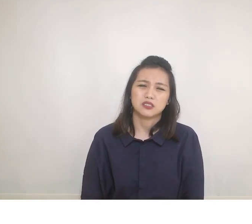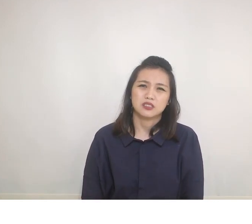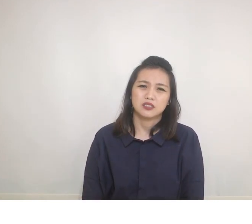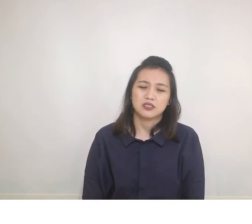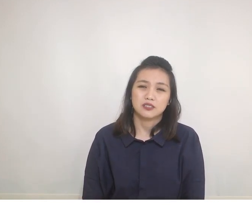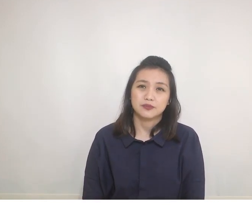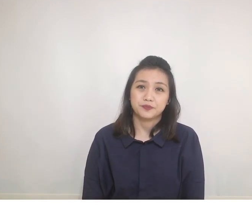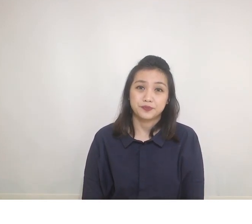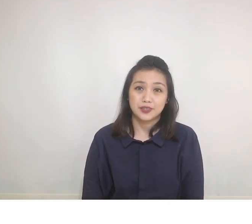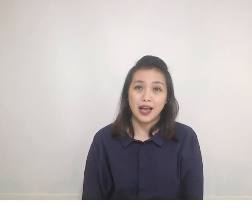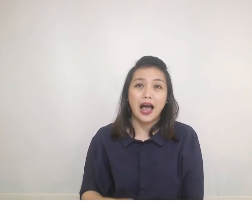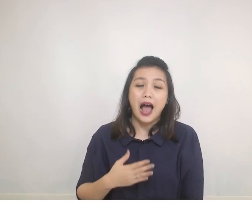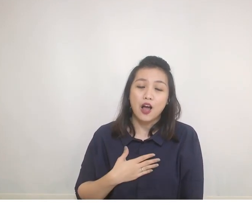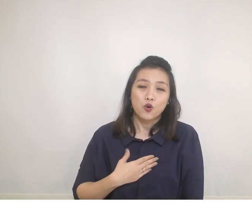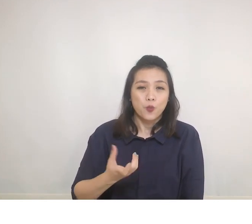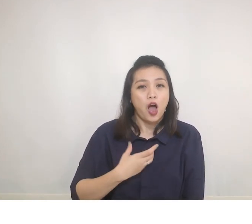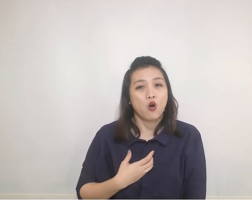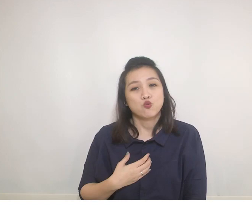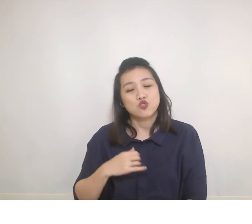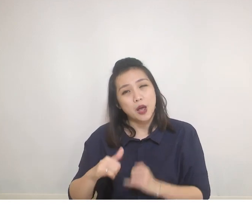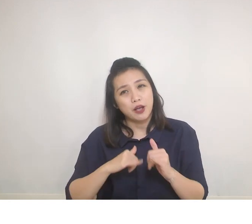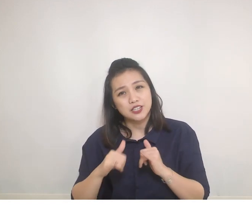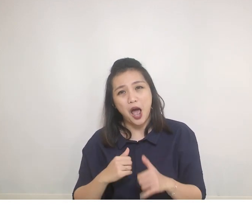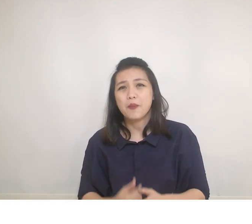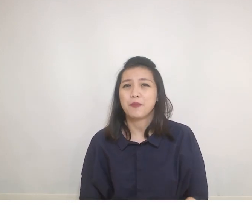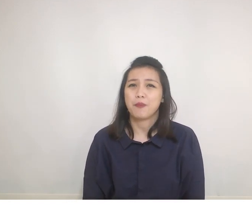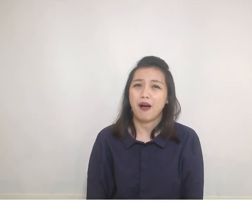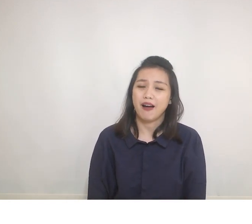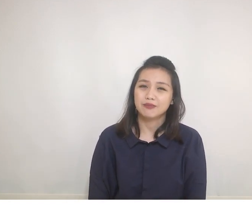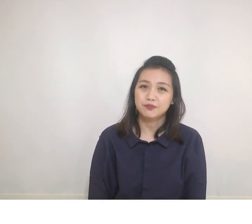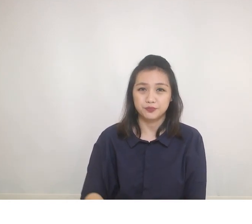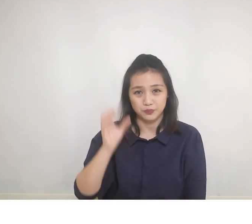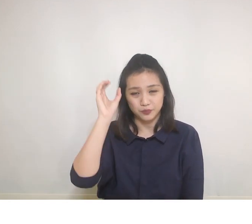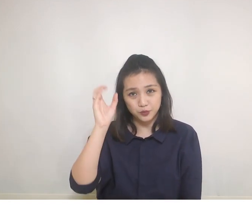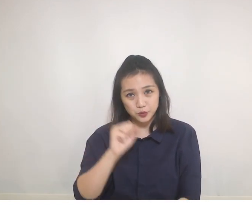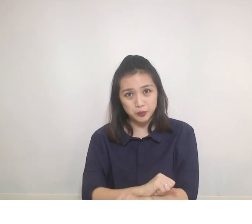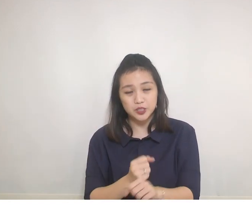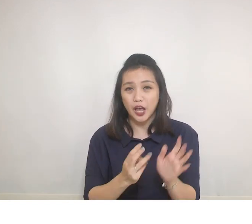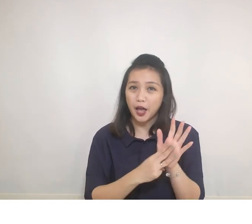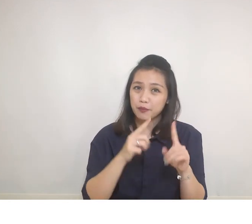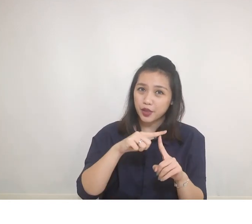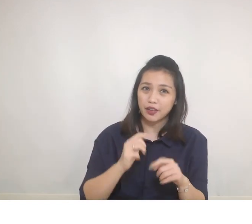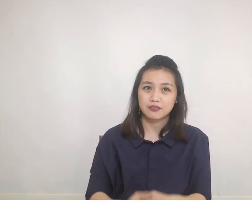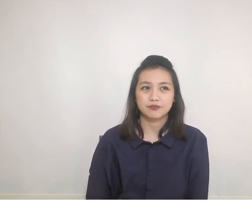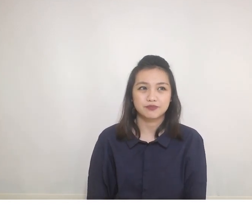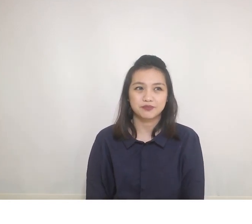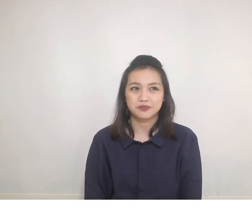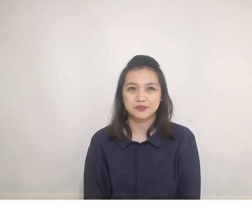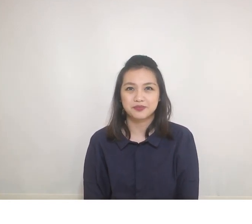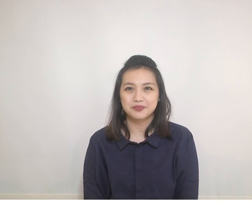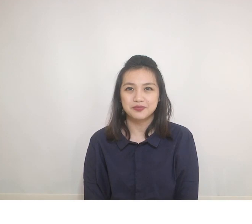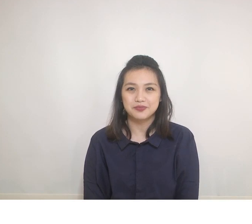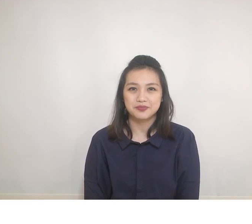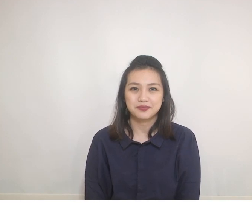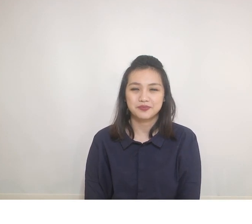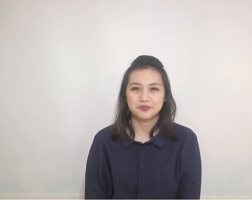itu saat di sana. Nah, pertanyaannya kenapa kok Anda mau sampai mengusahakan, sampai ya, minta gak, tolong gak orang gitu lain? Loh, keping, gak ya, ya, kenapa kamu gak give up? Melayani gitu.